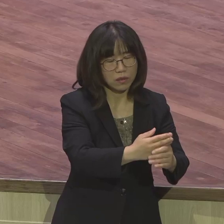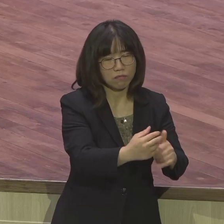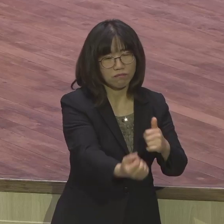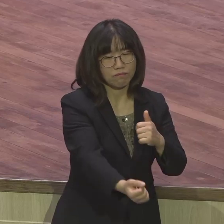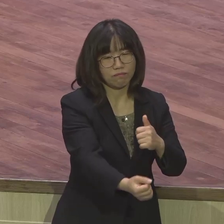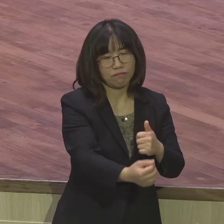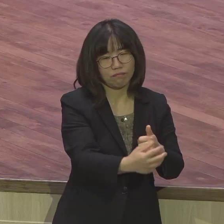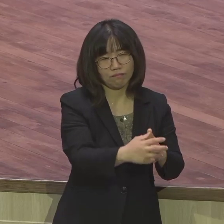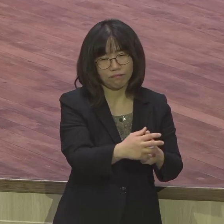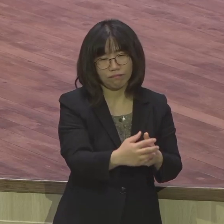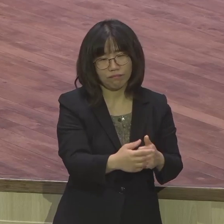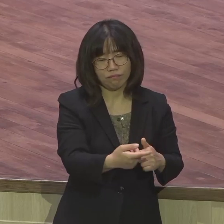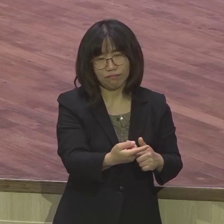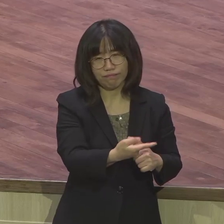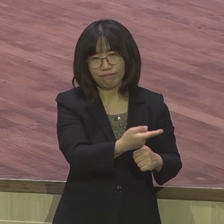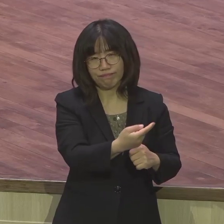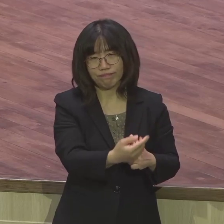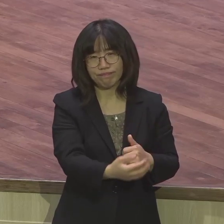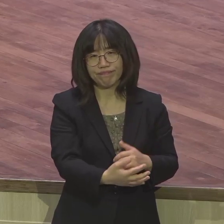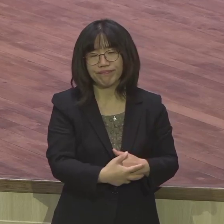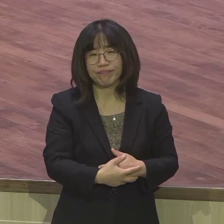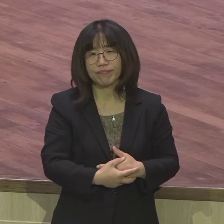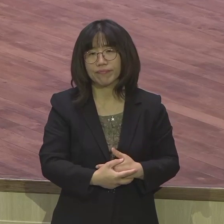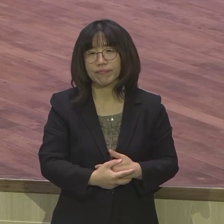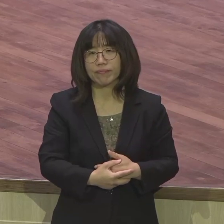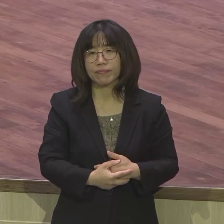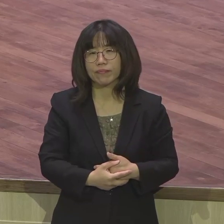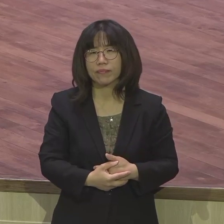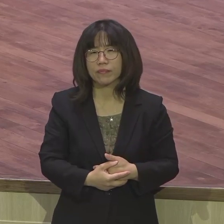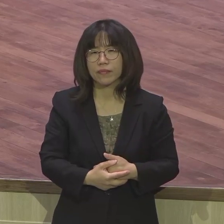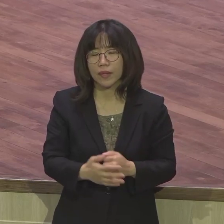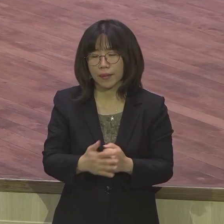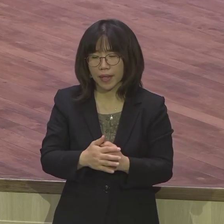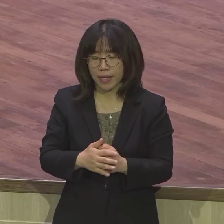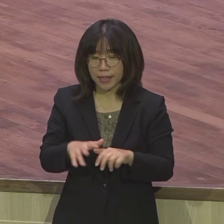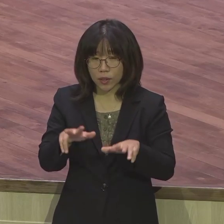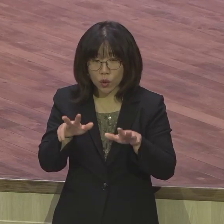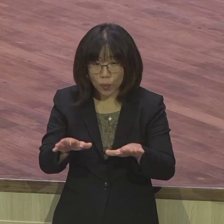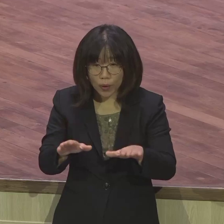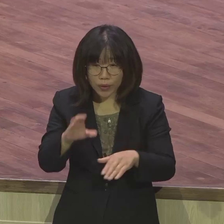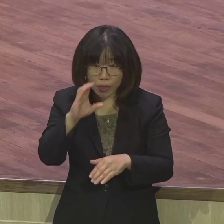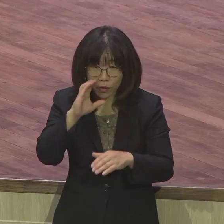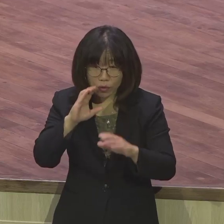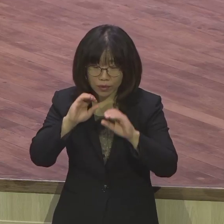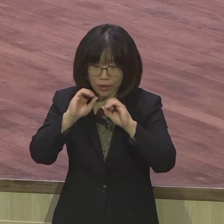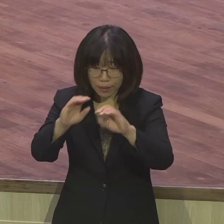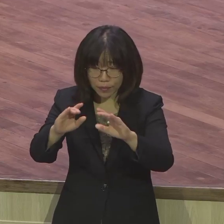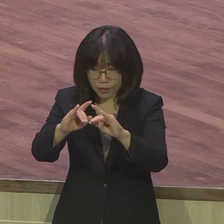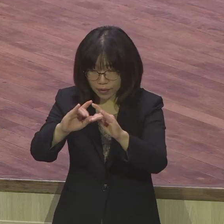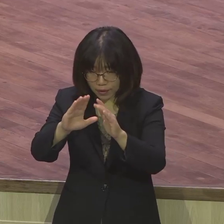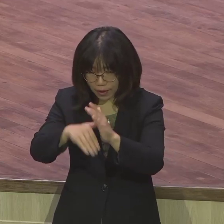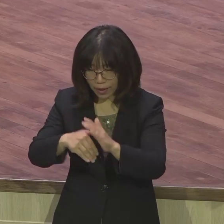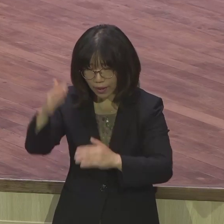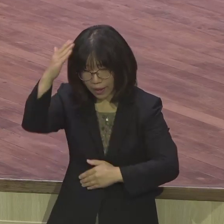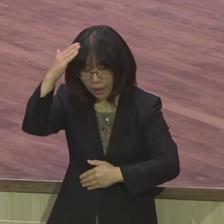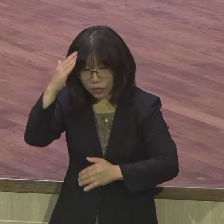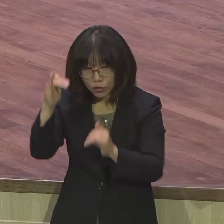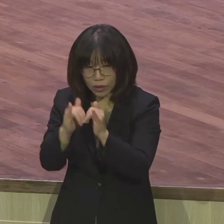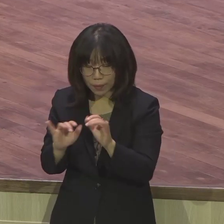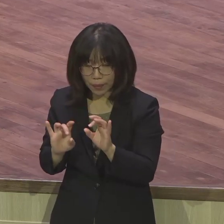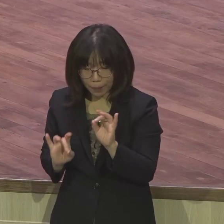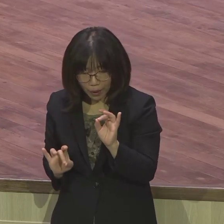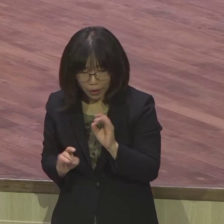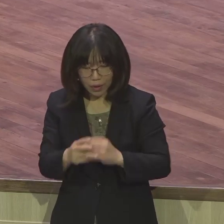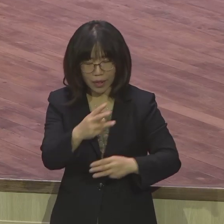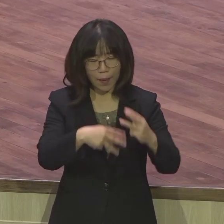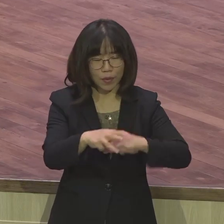갔을 때는 우리 캠프 팀들은 조용히 뒤에 가만히 계셔서 기도해 주시고, 물론 복음도 전했지만요, 랩넌트들이